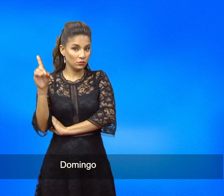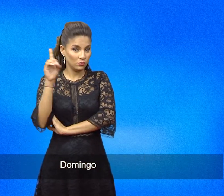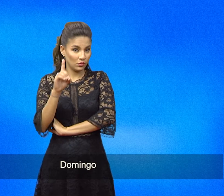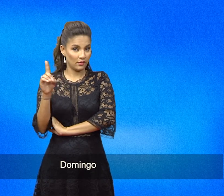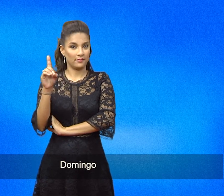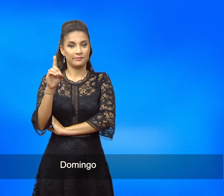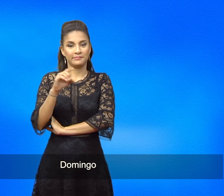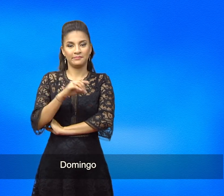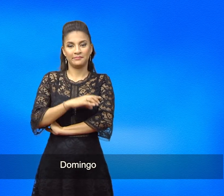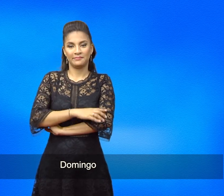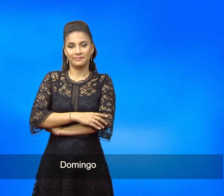el domingo